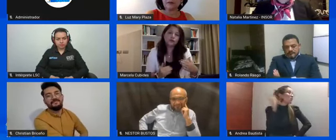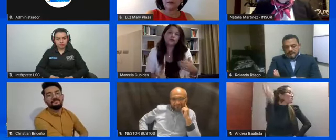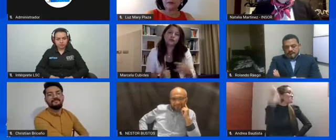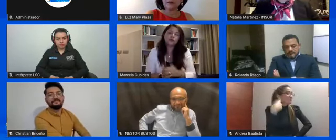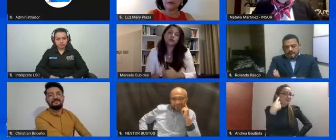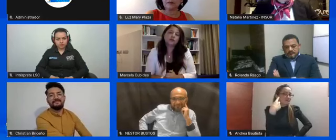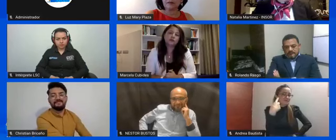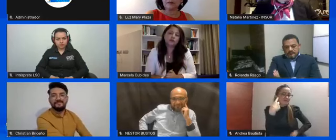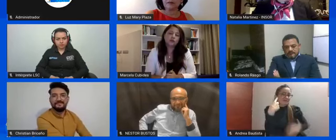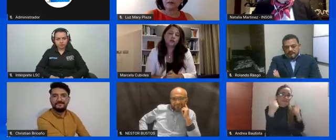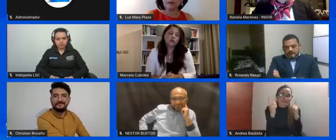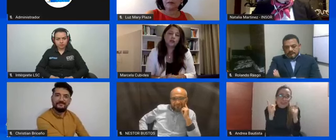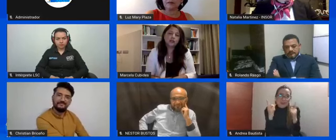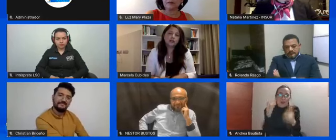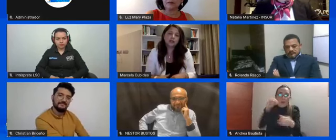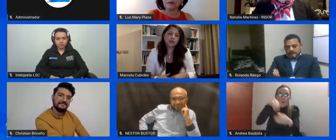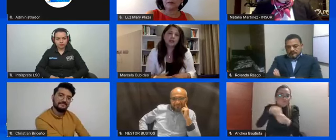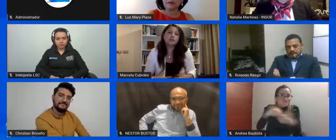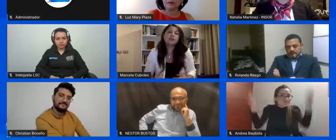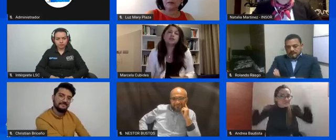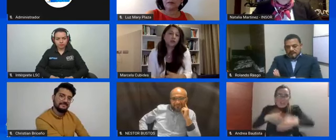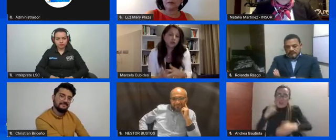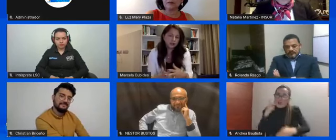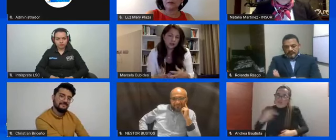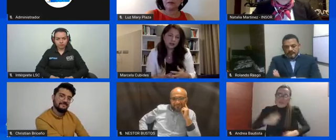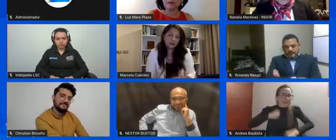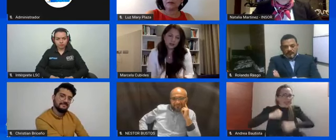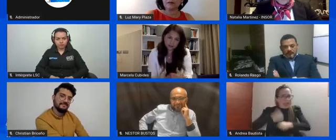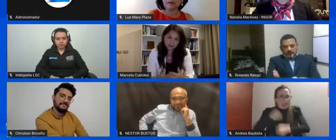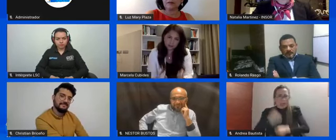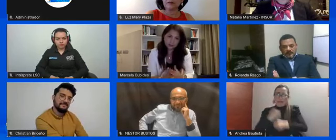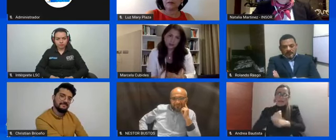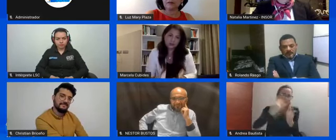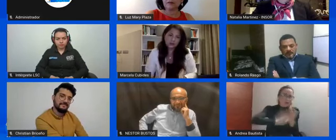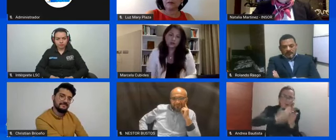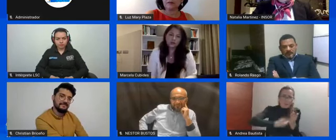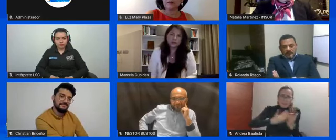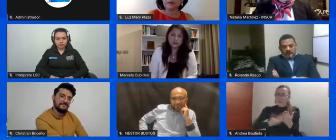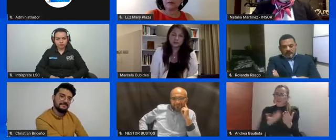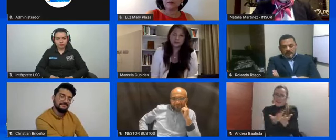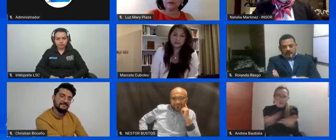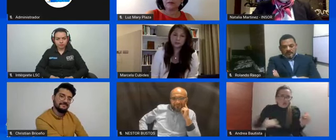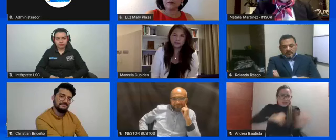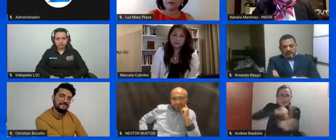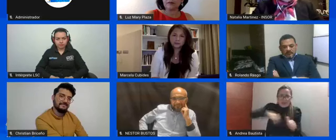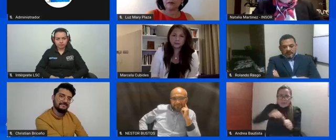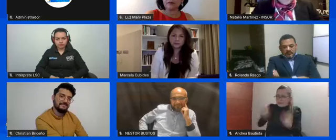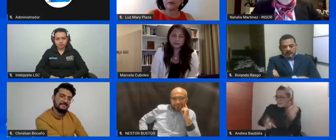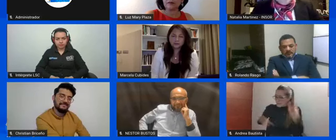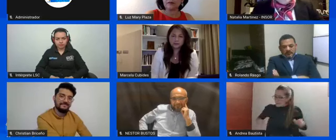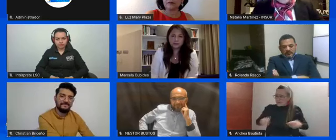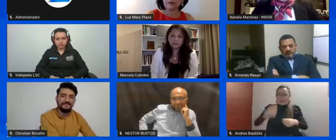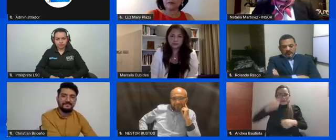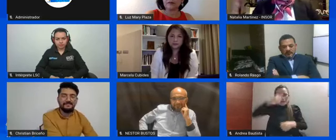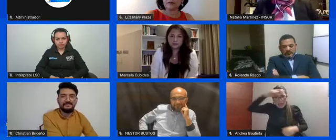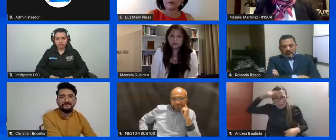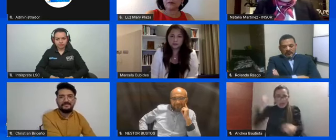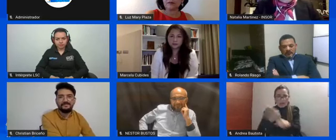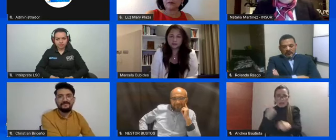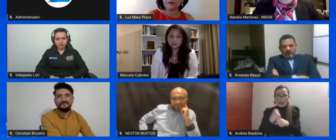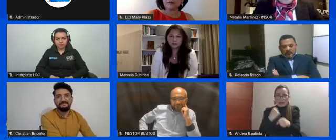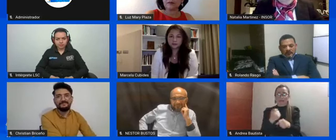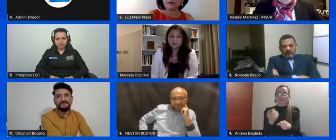un montón de procedimientos que cumplir y de personas atrás permitiendo que eso pase. Otra cosa